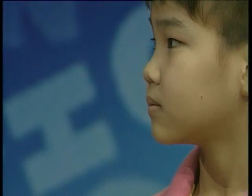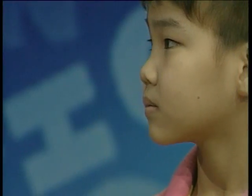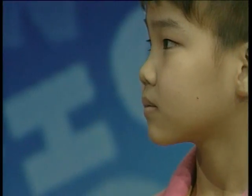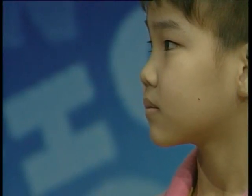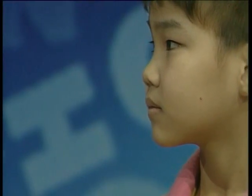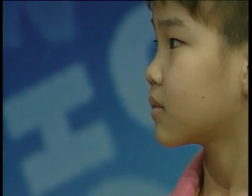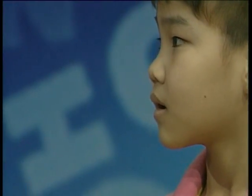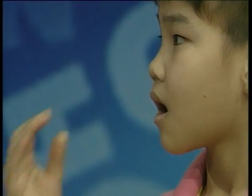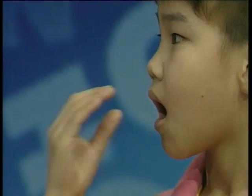Đó là ký hiệu ăn